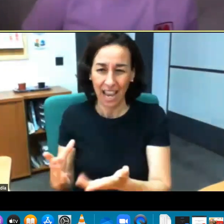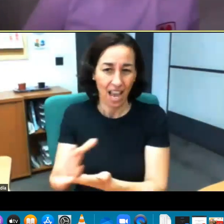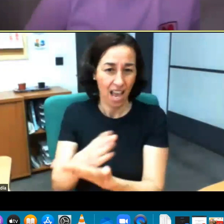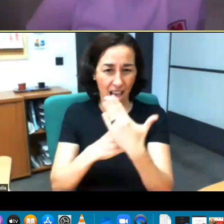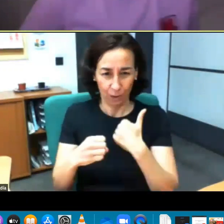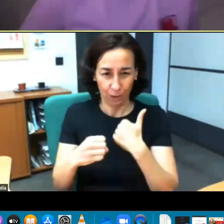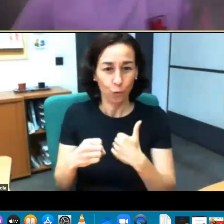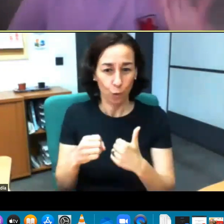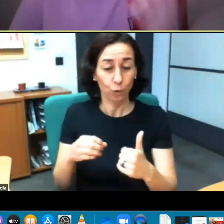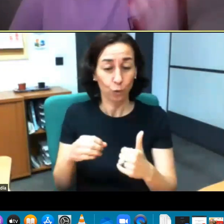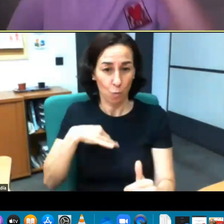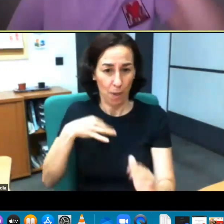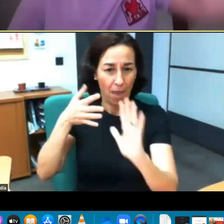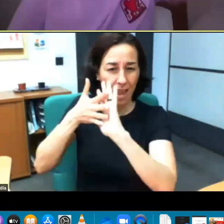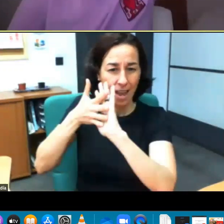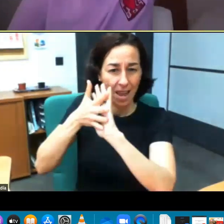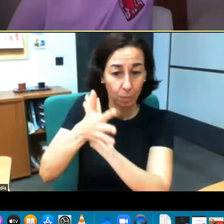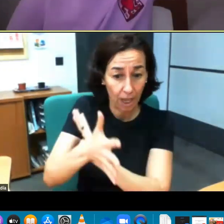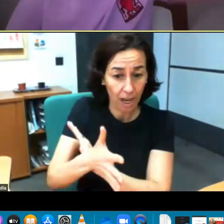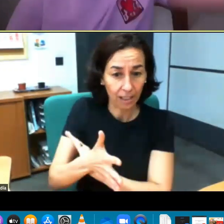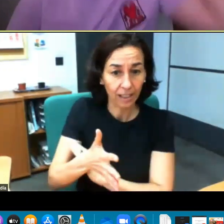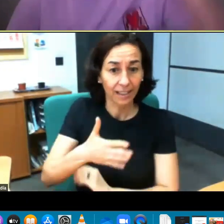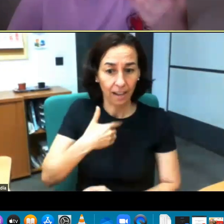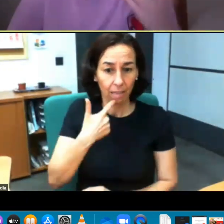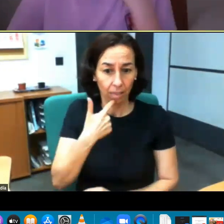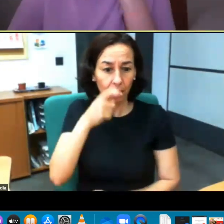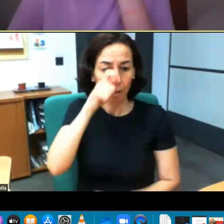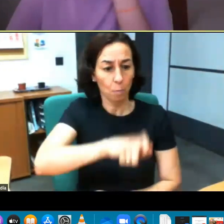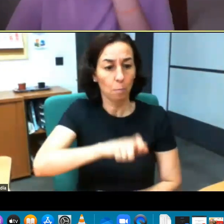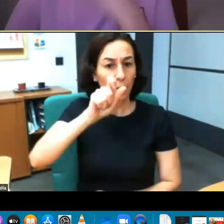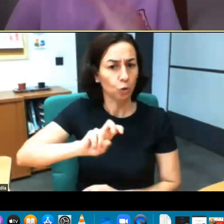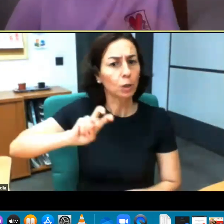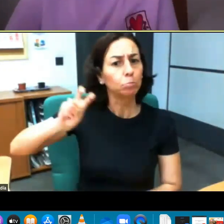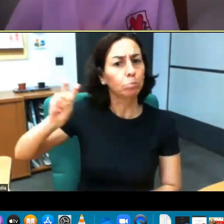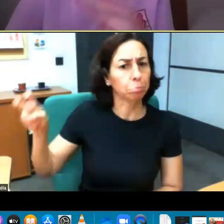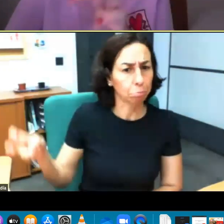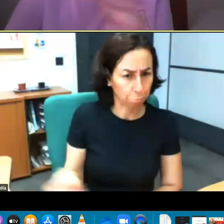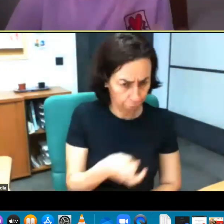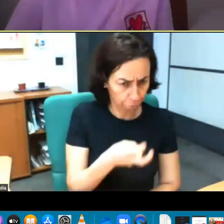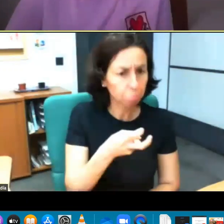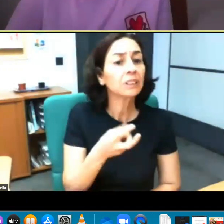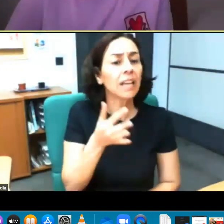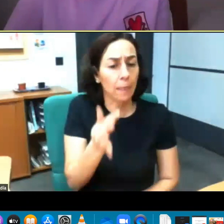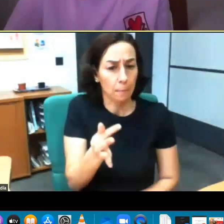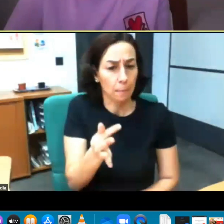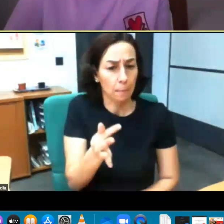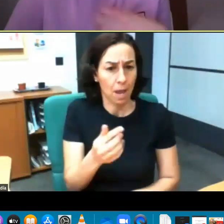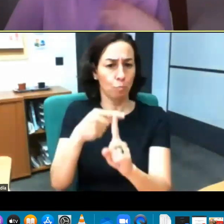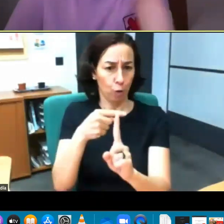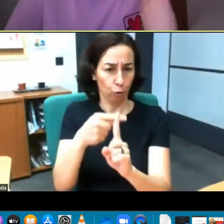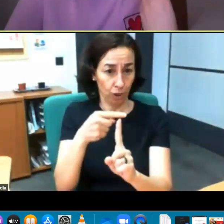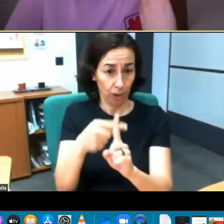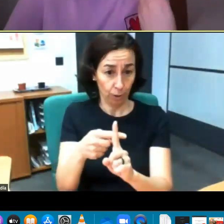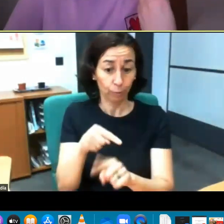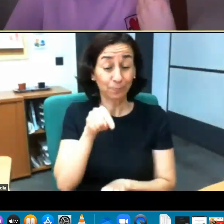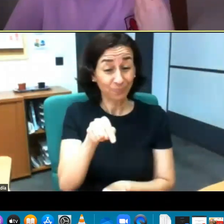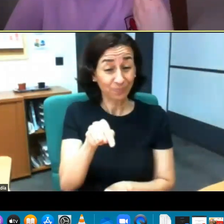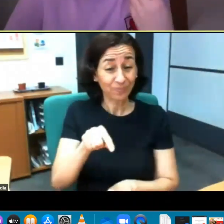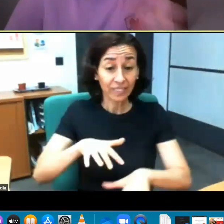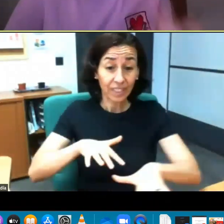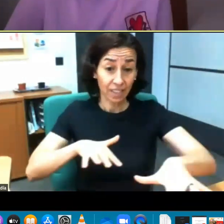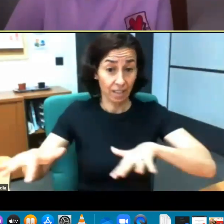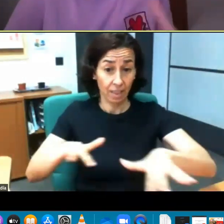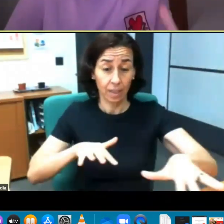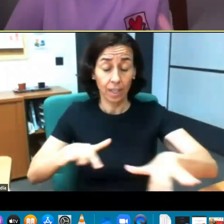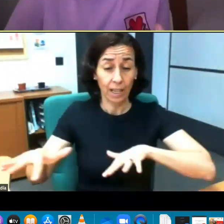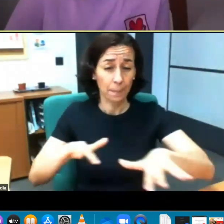de poder entender esta diversidad de manera positiva. Y bueno, estas dinámicas serían, por ejemplo, se basan